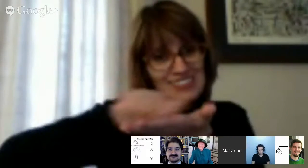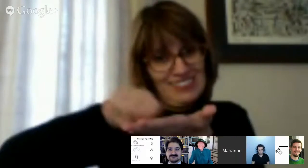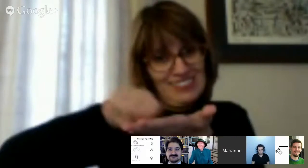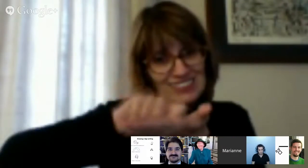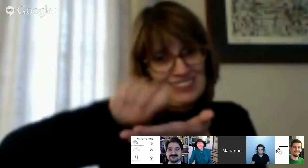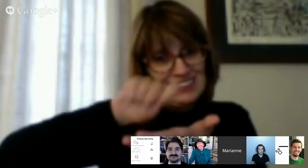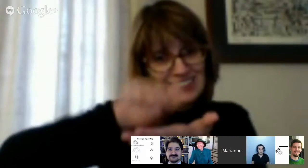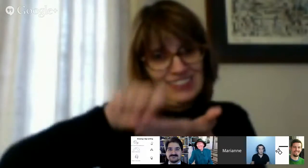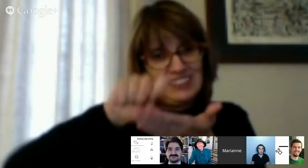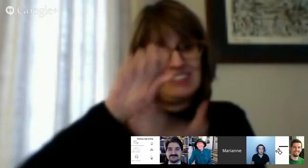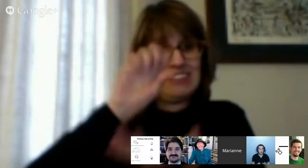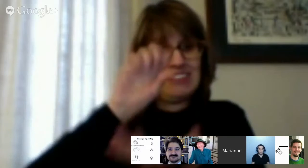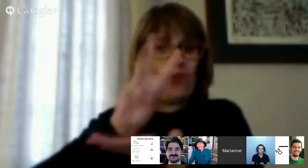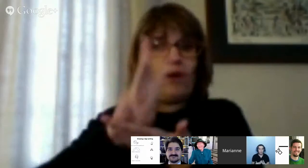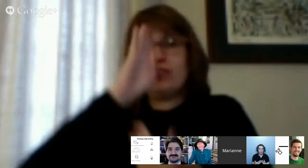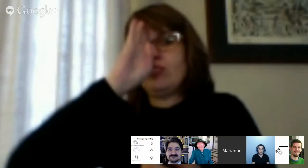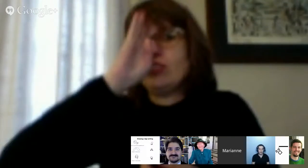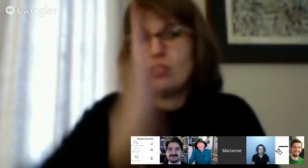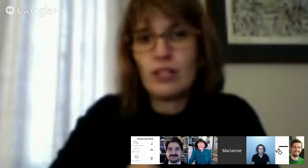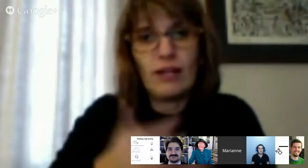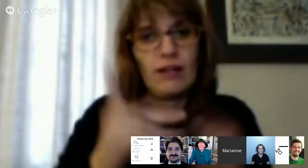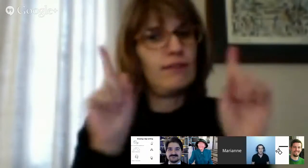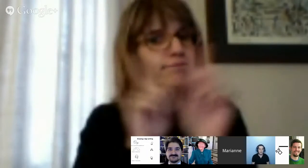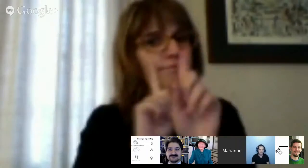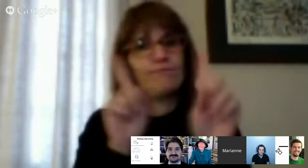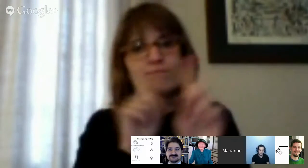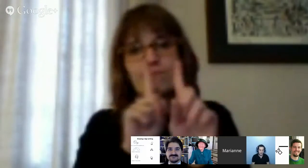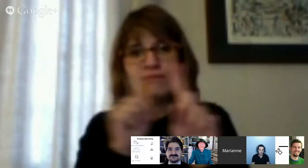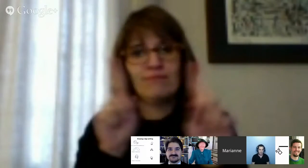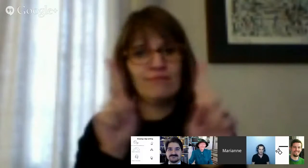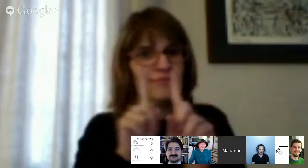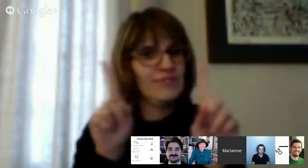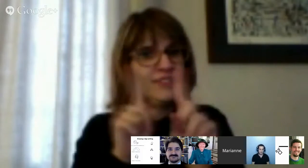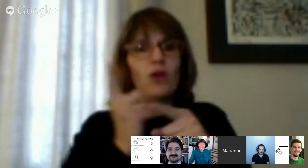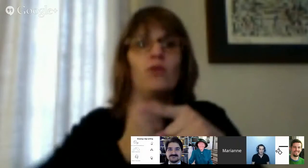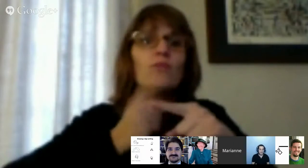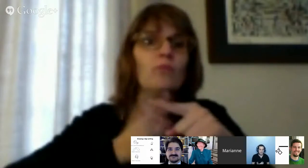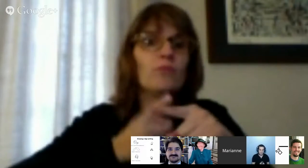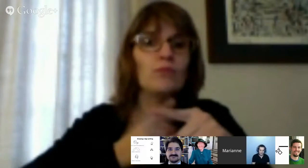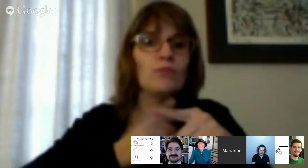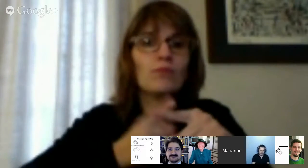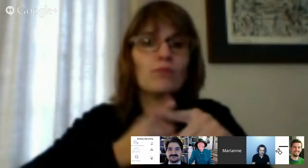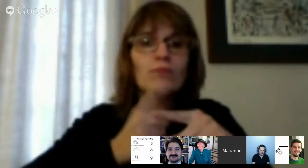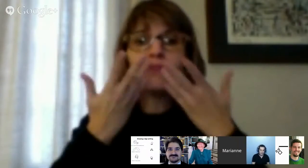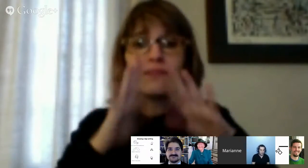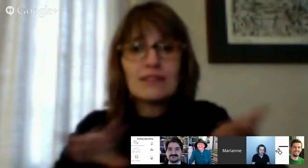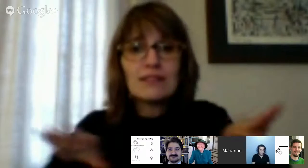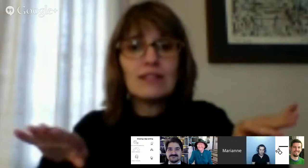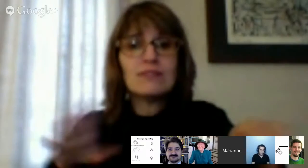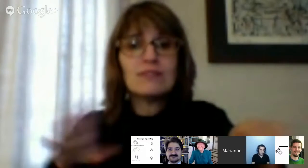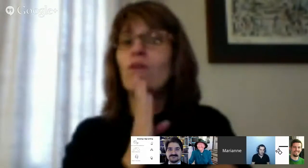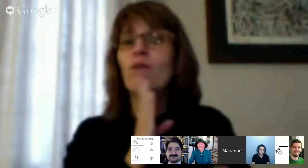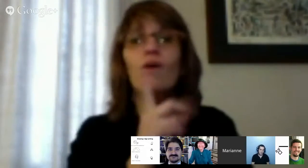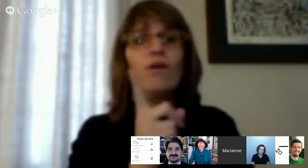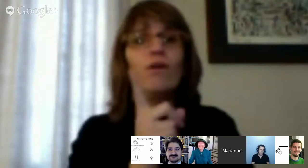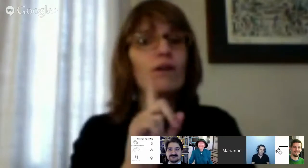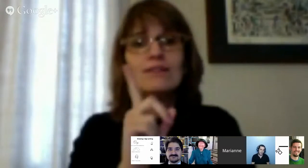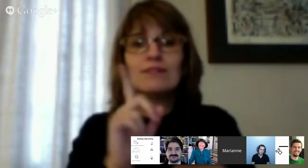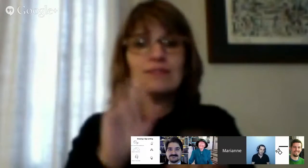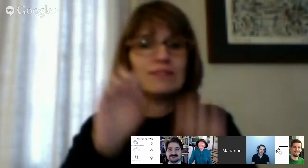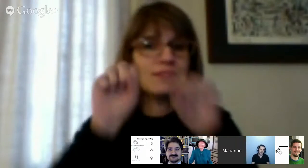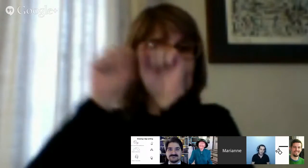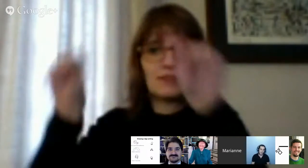E pensamos como começar a ensinar a essas crianças. Não haveria possibilidade de